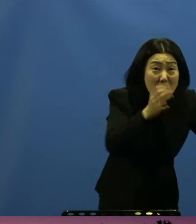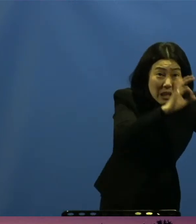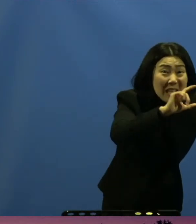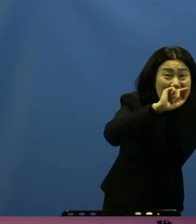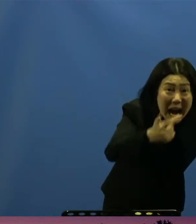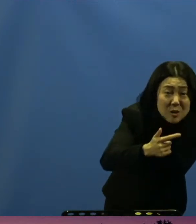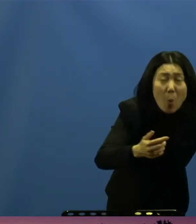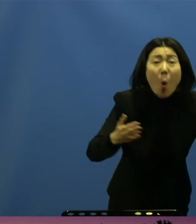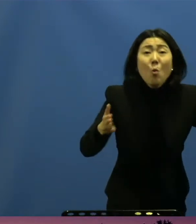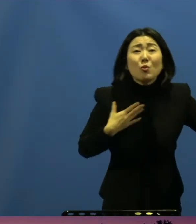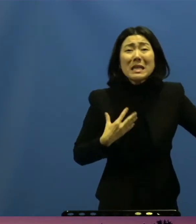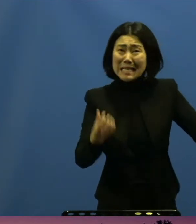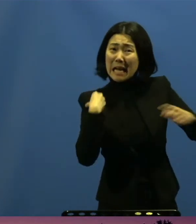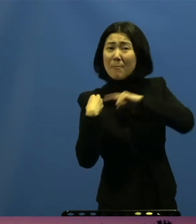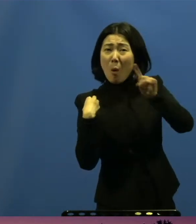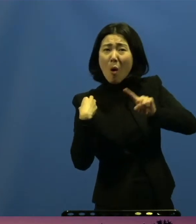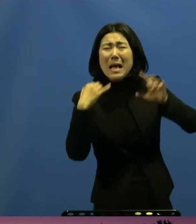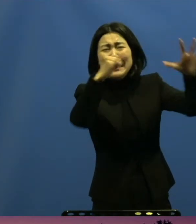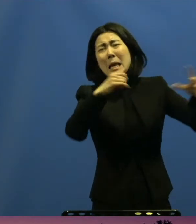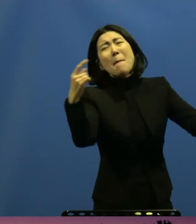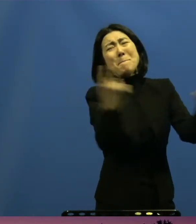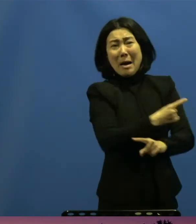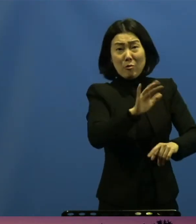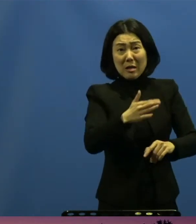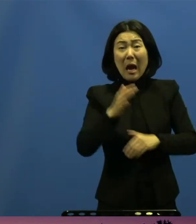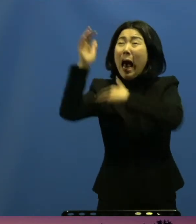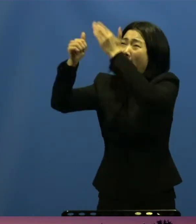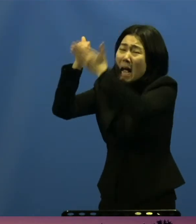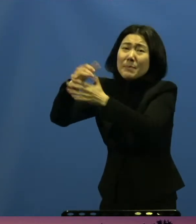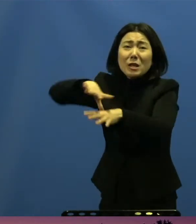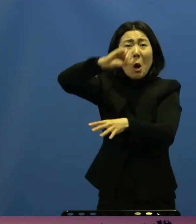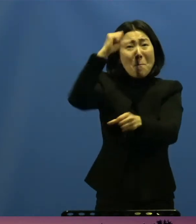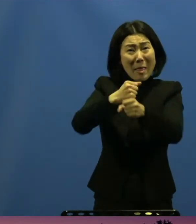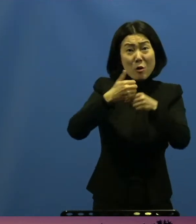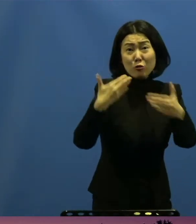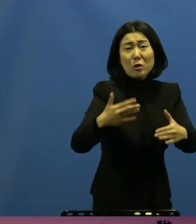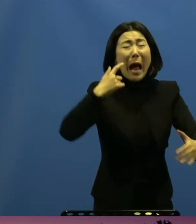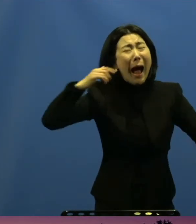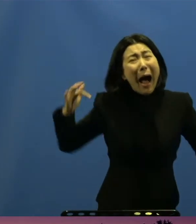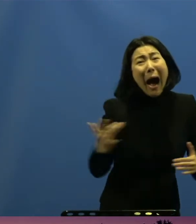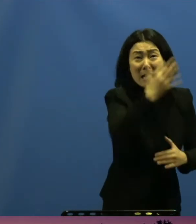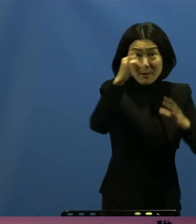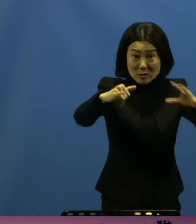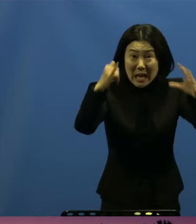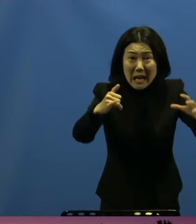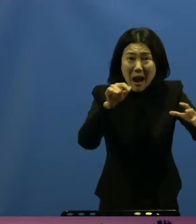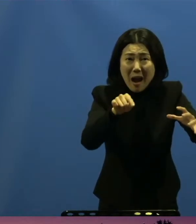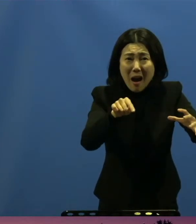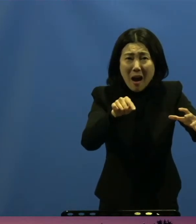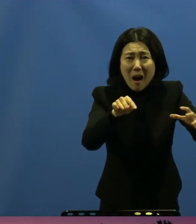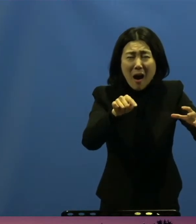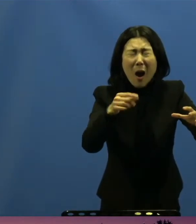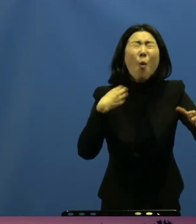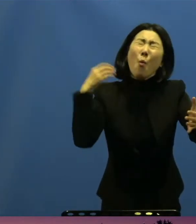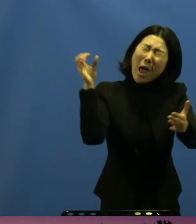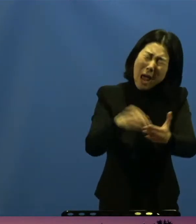속에 빠져있는, 이 타락한 이 세상의 한가운데 빠져있는 수없는 사람들을 우리가 건져내야 돼요.